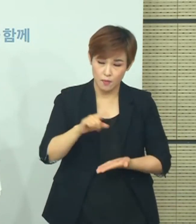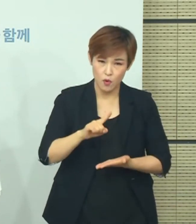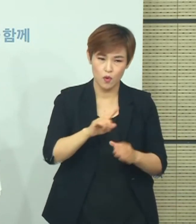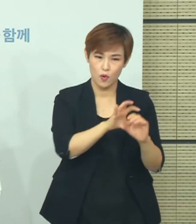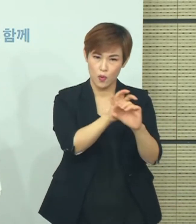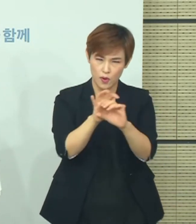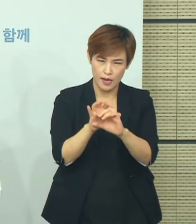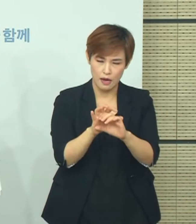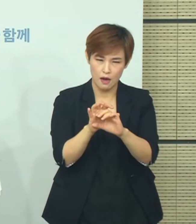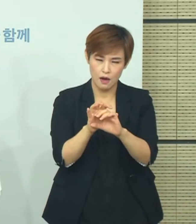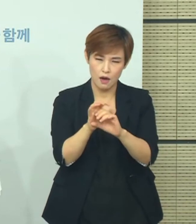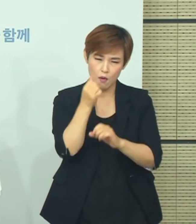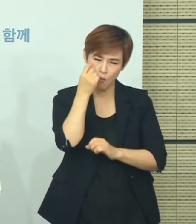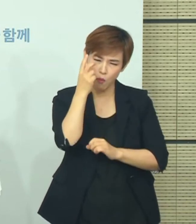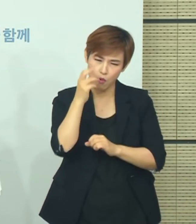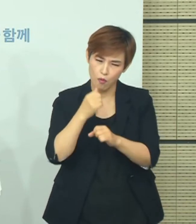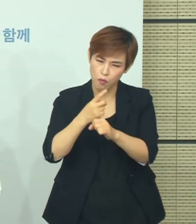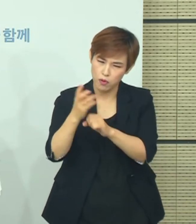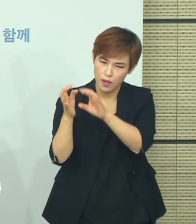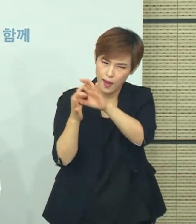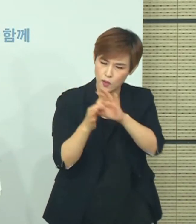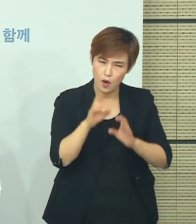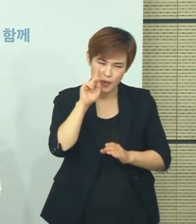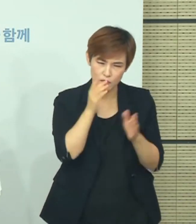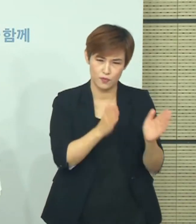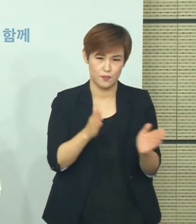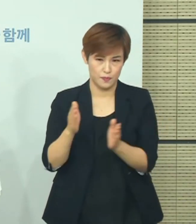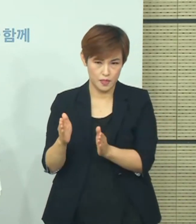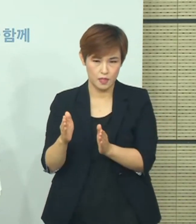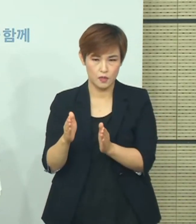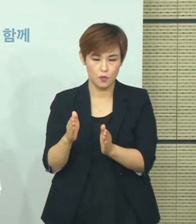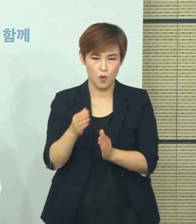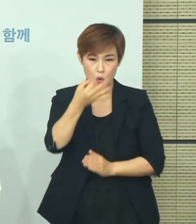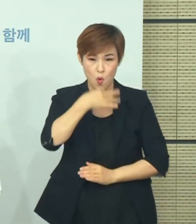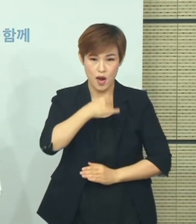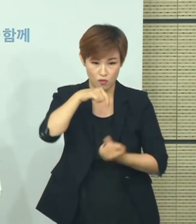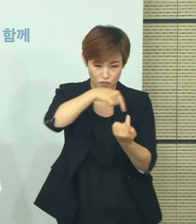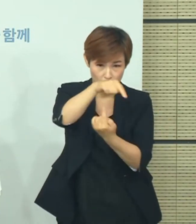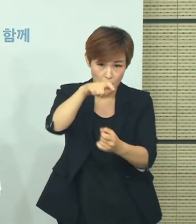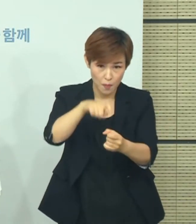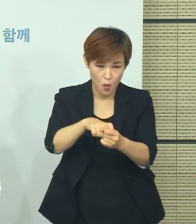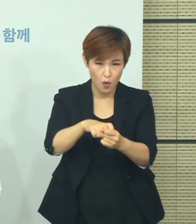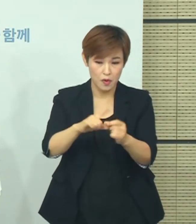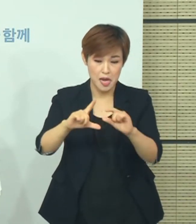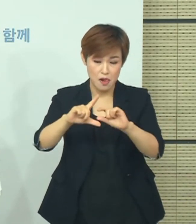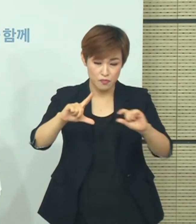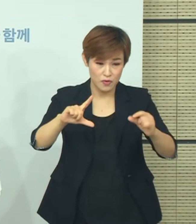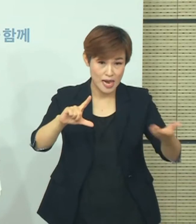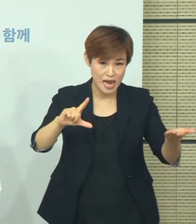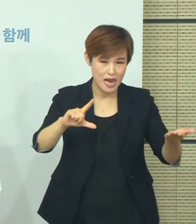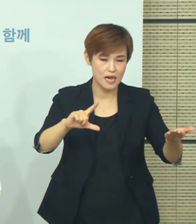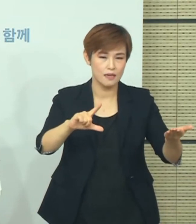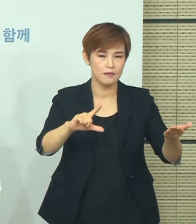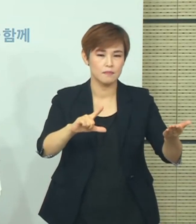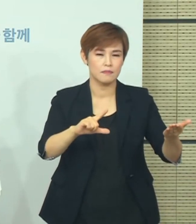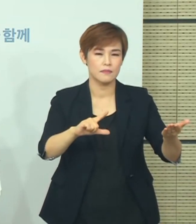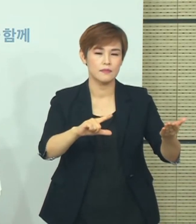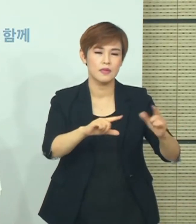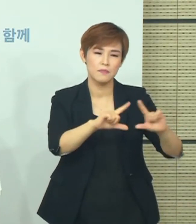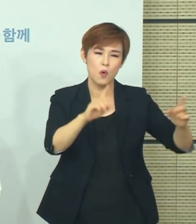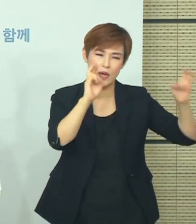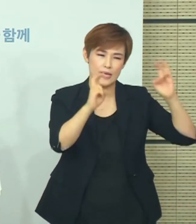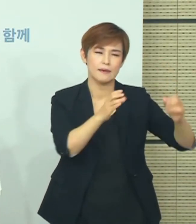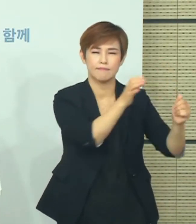코로나19의 장기화에 대비하고 보다 효율적인 운영을 위해 일부 업무에 대해 민간 위탁을 추진하고자